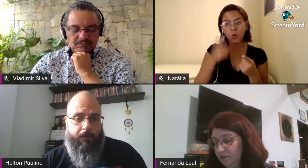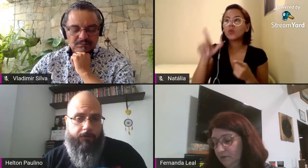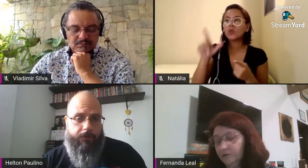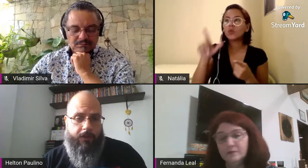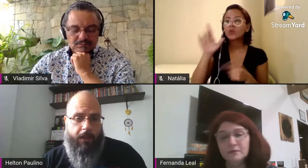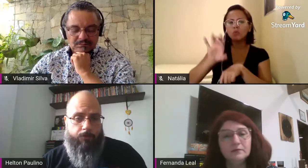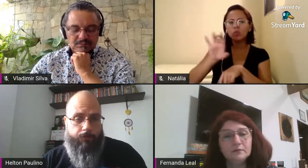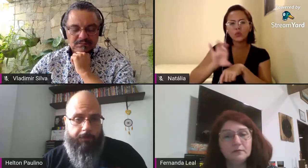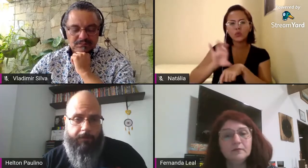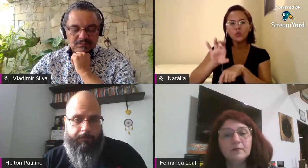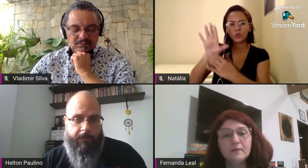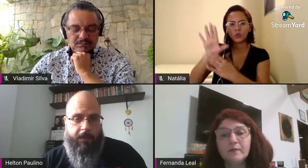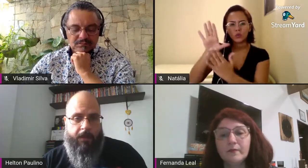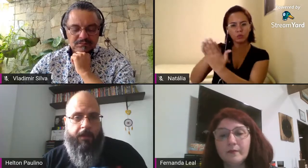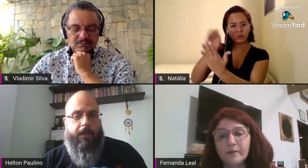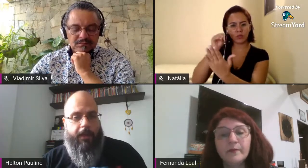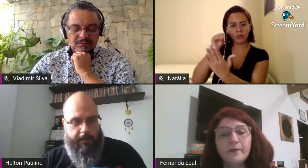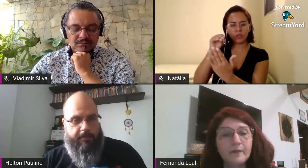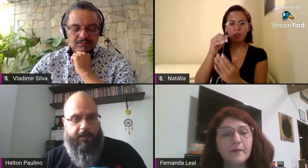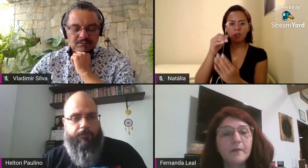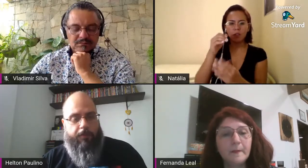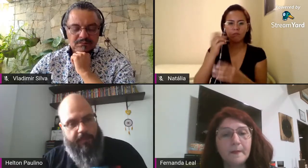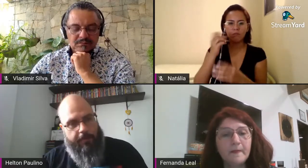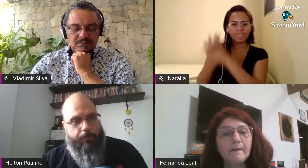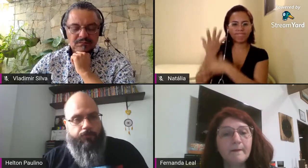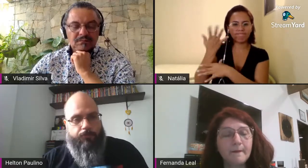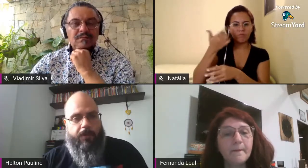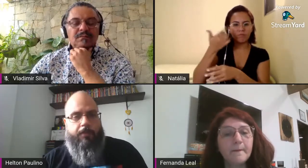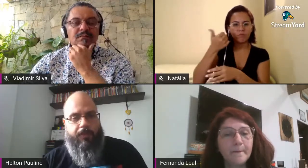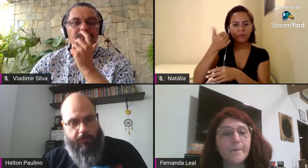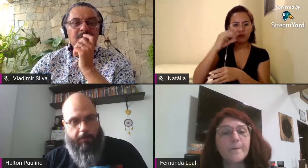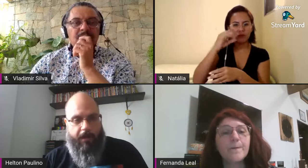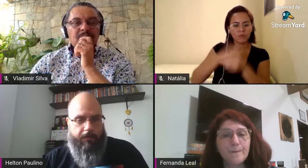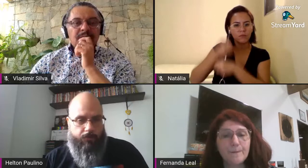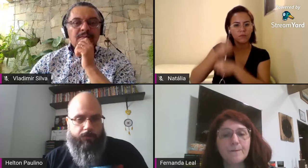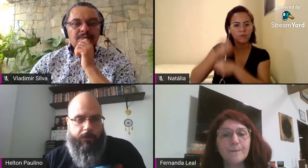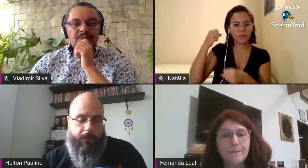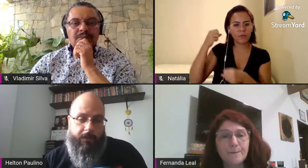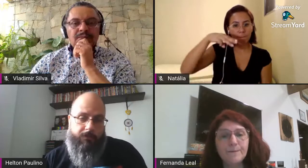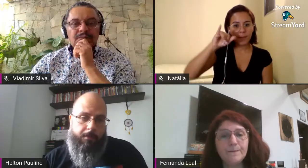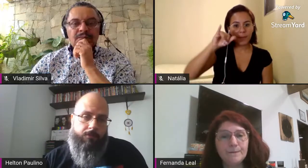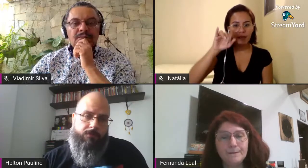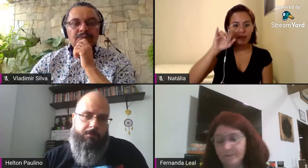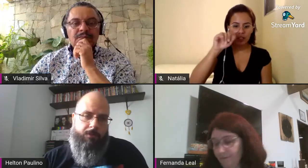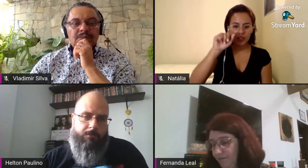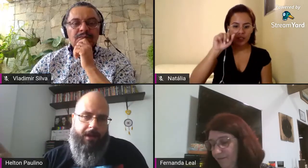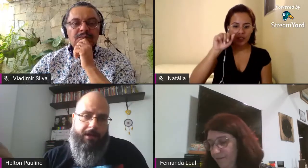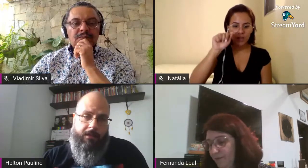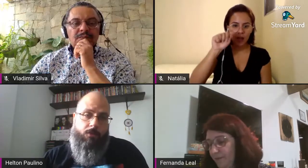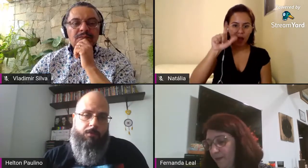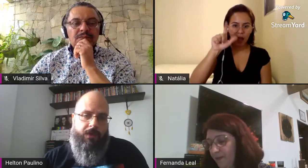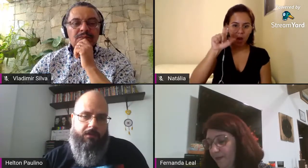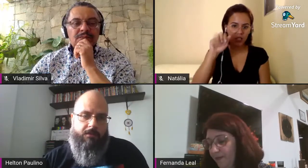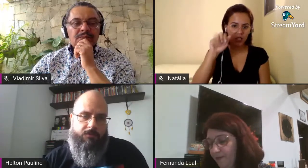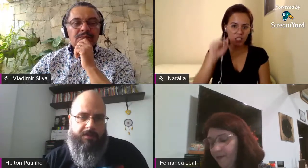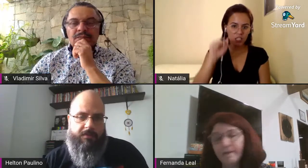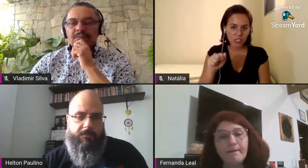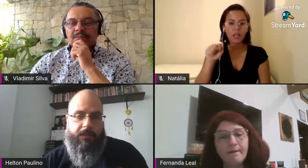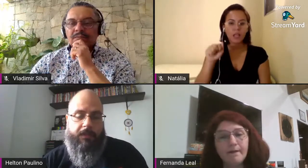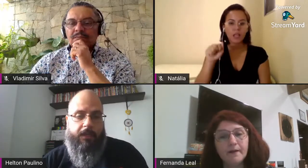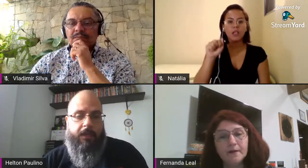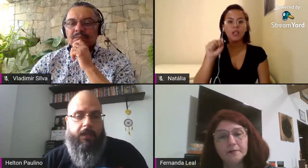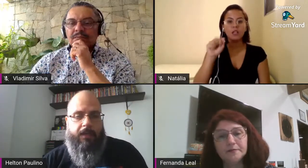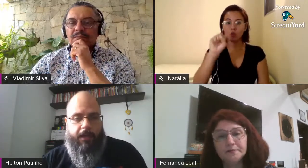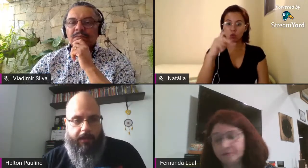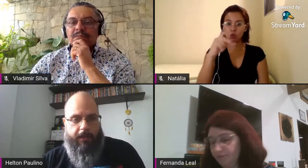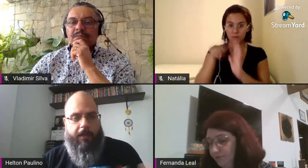de mediologia da USP, que aí, de certa forma, também busca um caminho, trabalhando no contexto artístico, mas busca um caminho para a área de comunicação